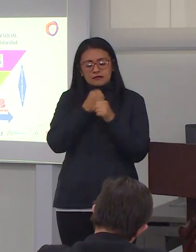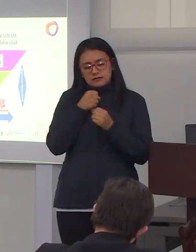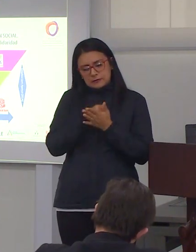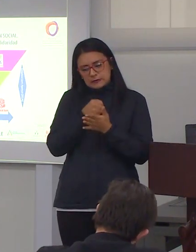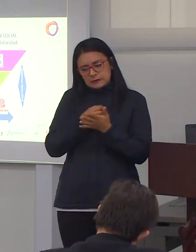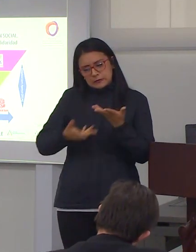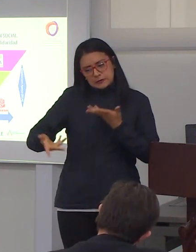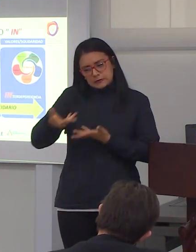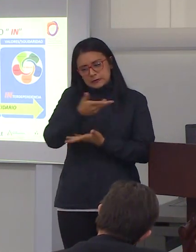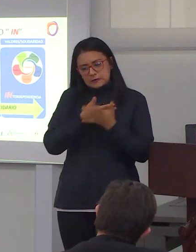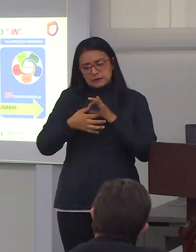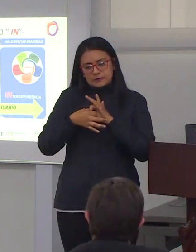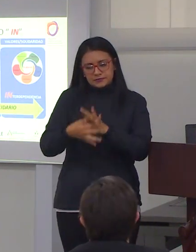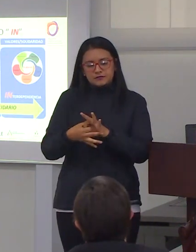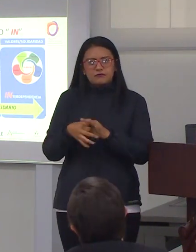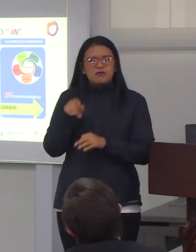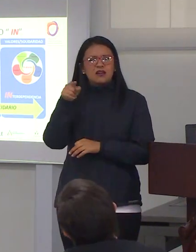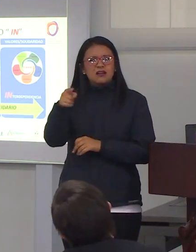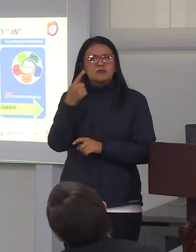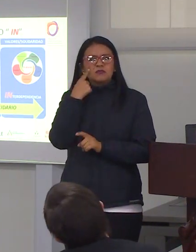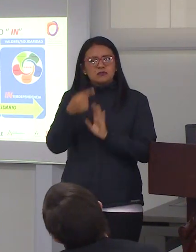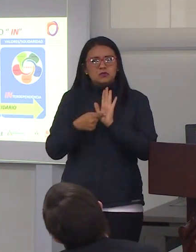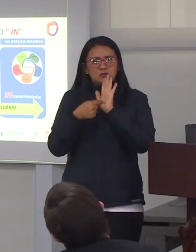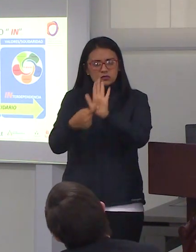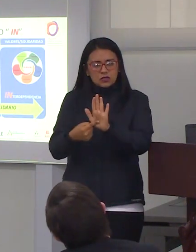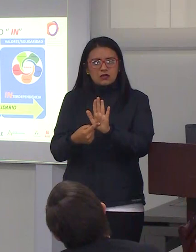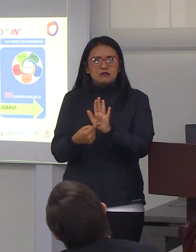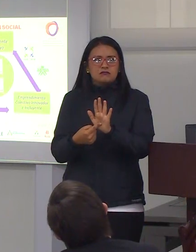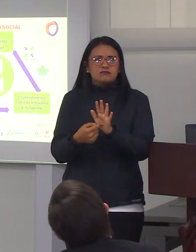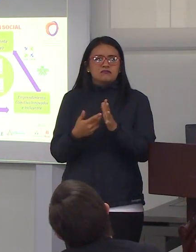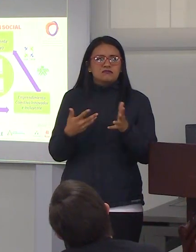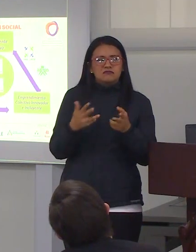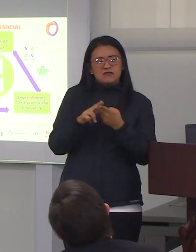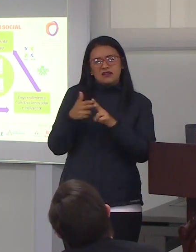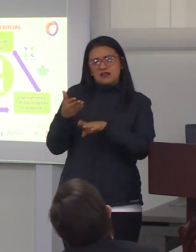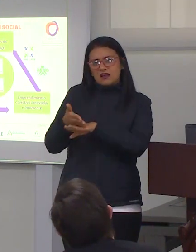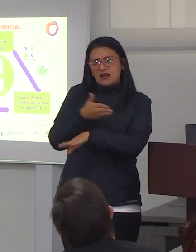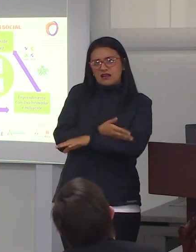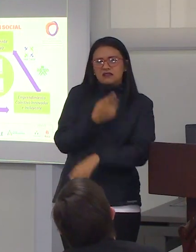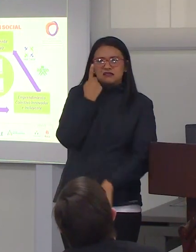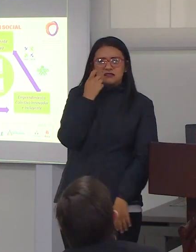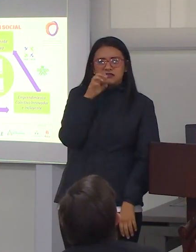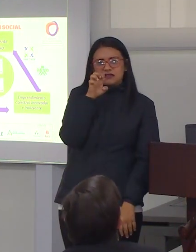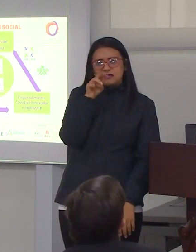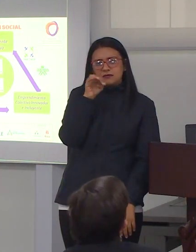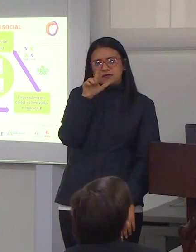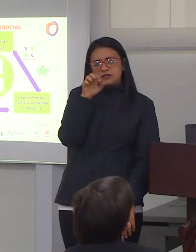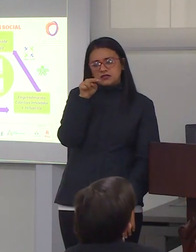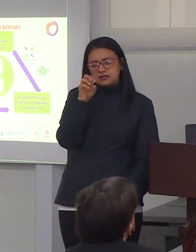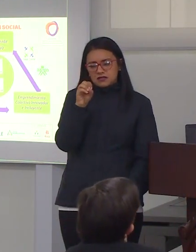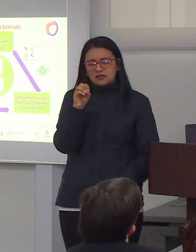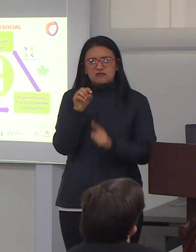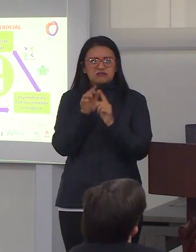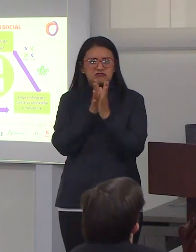trabajo cooperativo, haciendo alusión, sigamos, un poco a lo que hablaba ayer Emiliano de